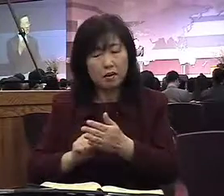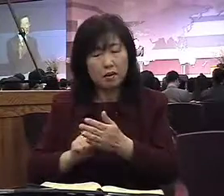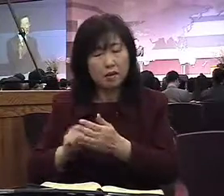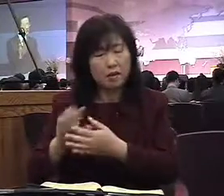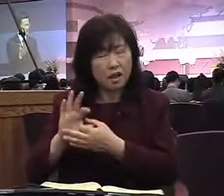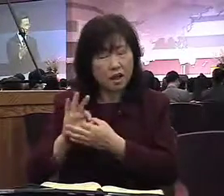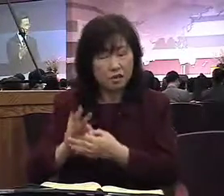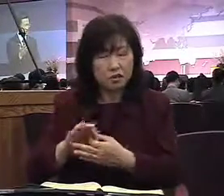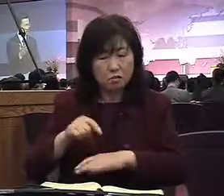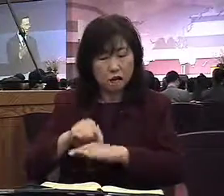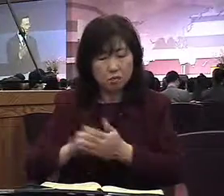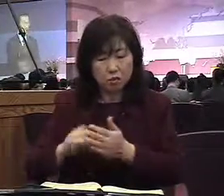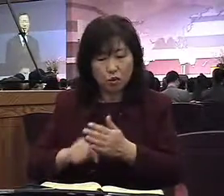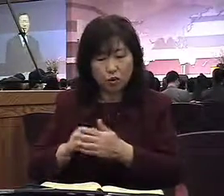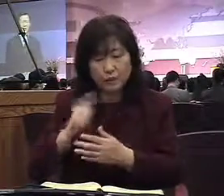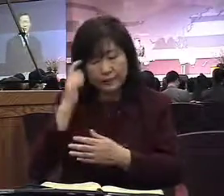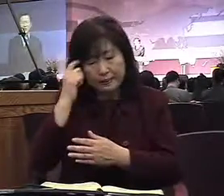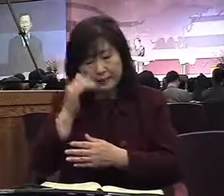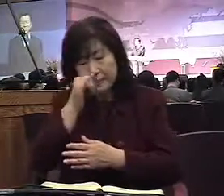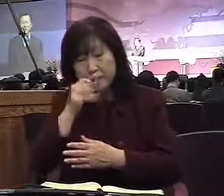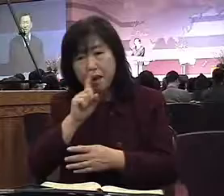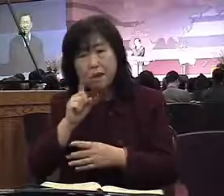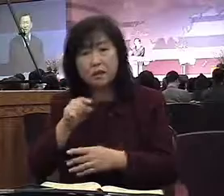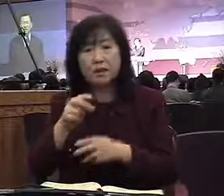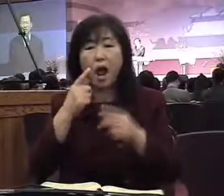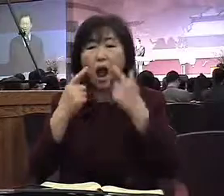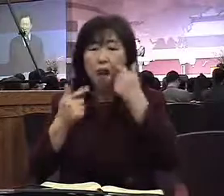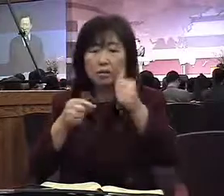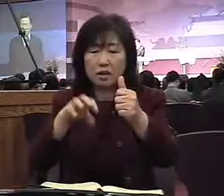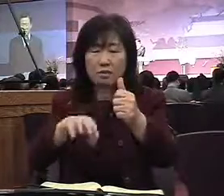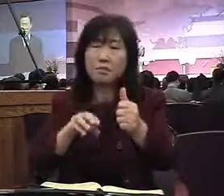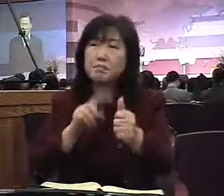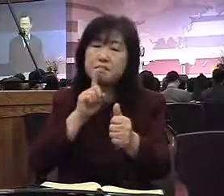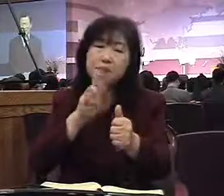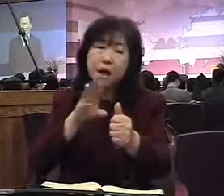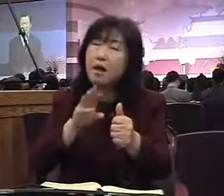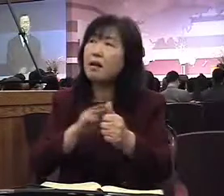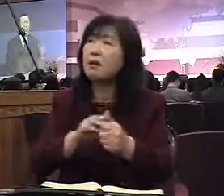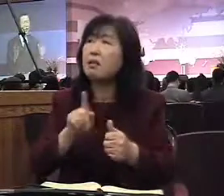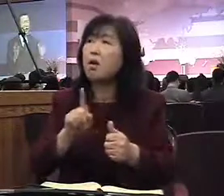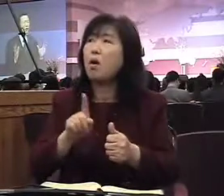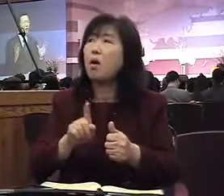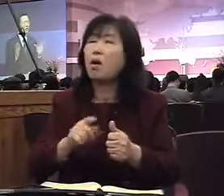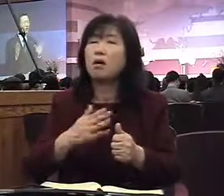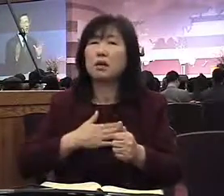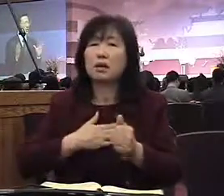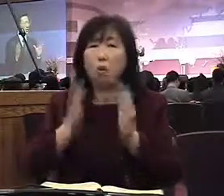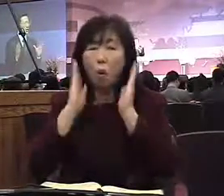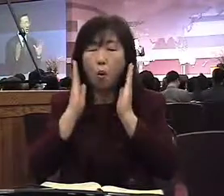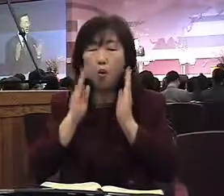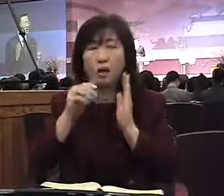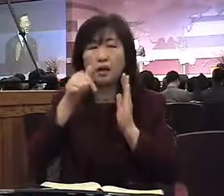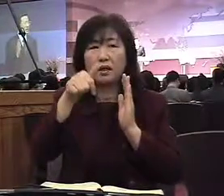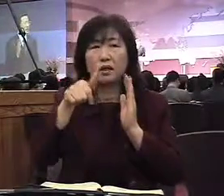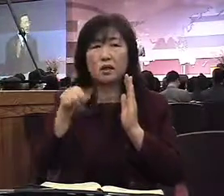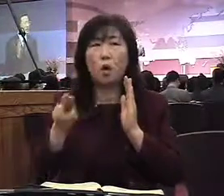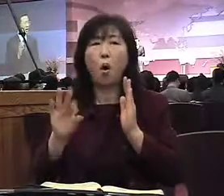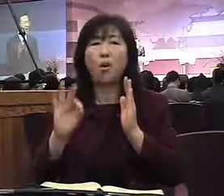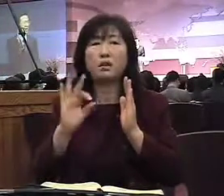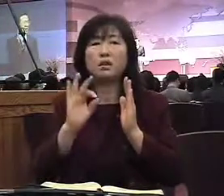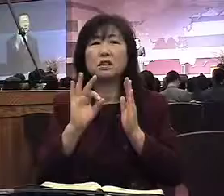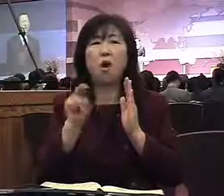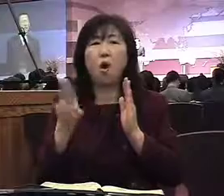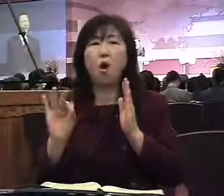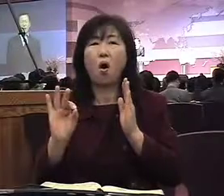말을 그 자리에서 얘기를 했어요. 뭐라고 얘기를 했냐면 아버지 저는 제가 지금 공부하고 있는 이 경영학